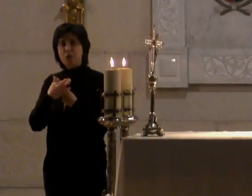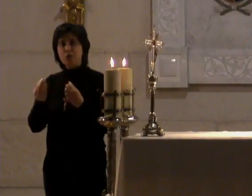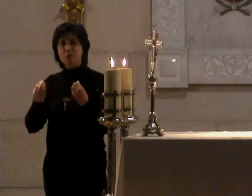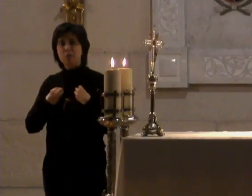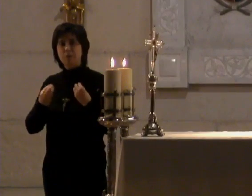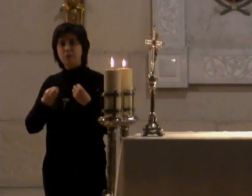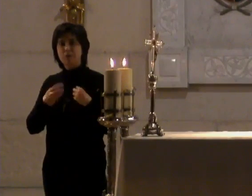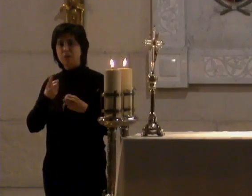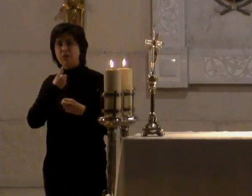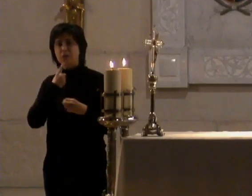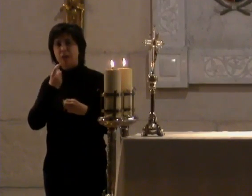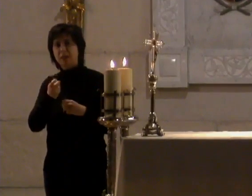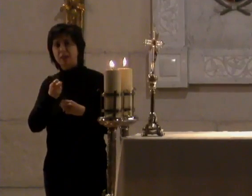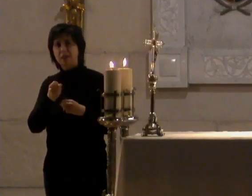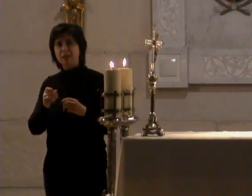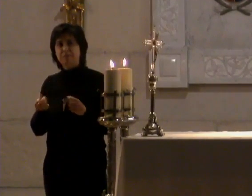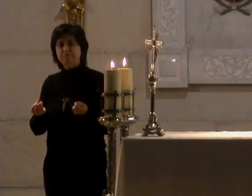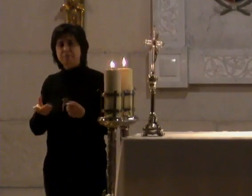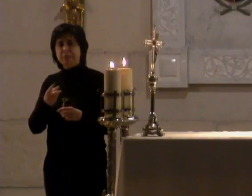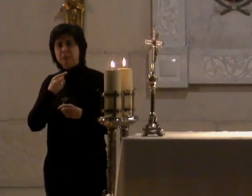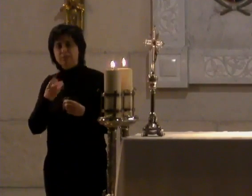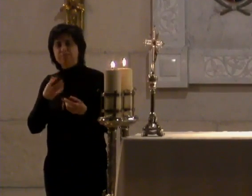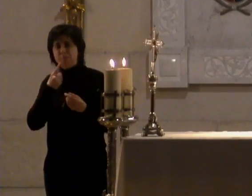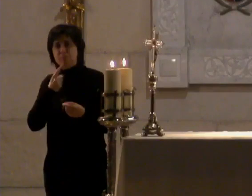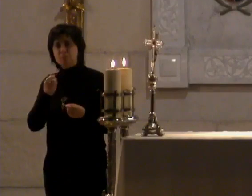viviendo de dificultades tremendas,